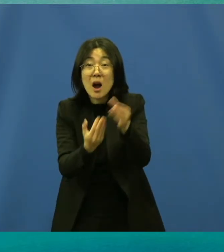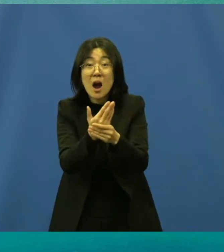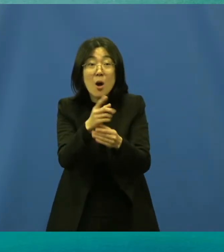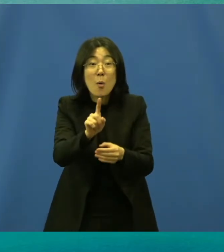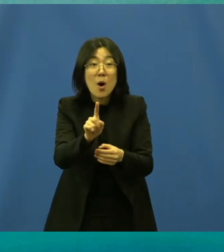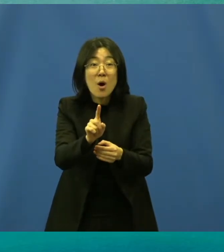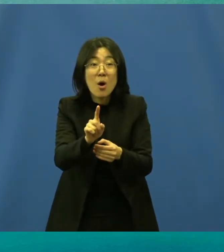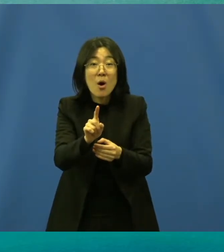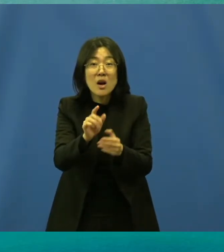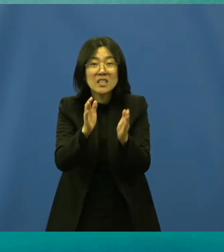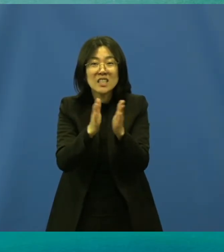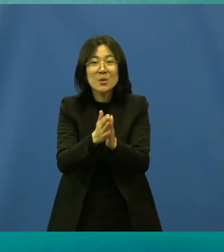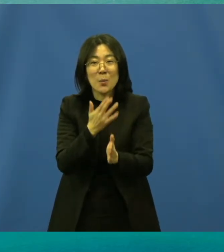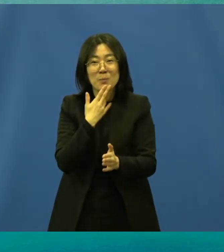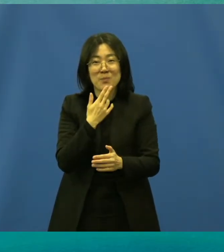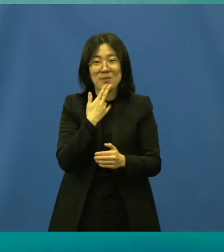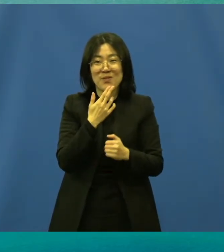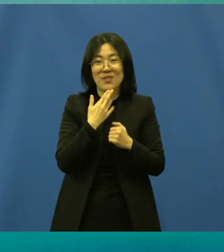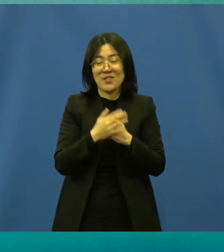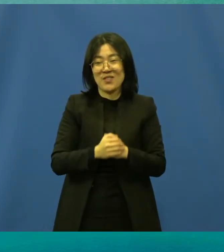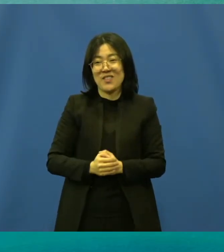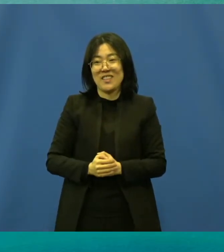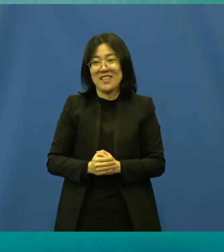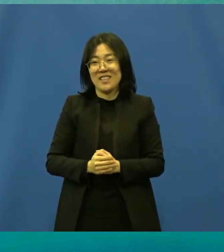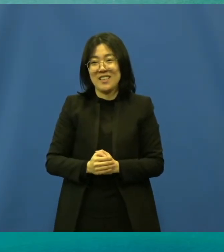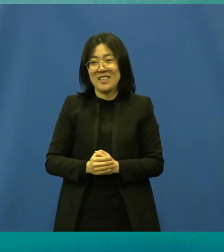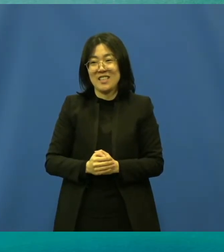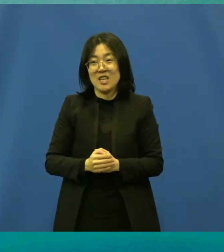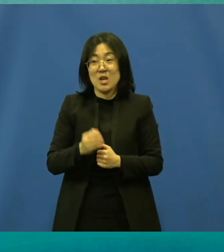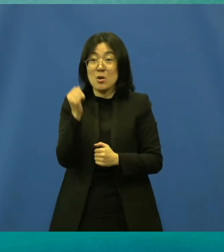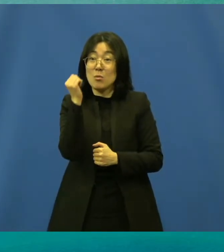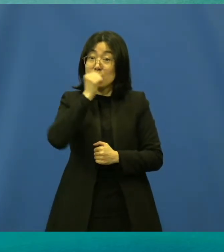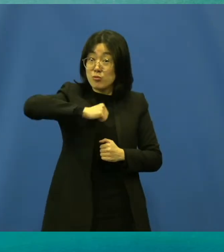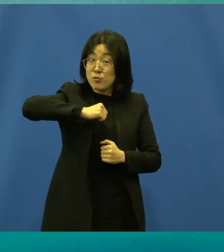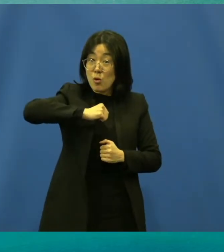여러분, 불순종과 기도 없는 삶은 연결되어 있습니다.